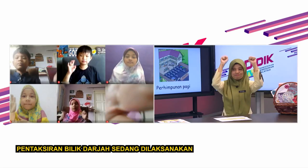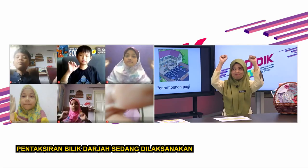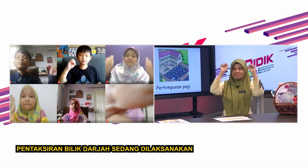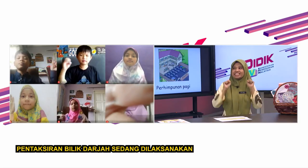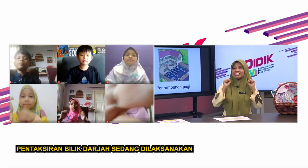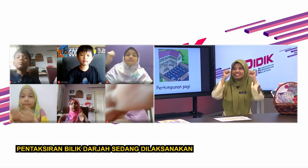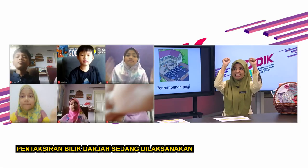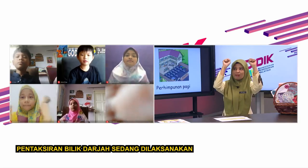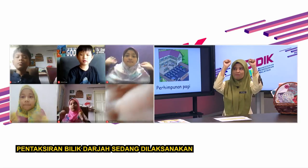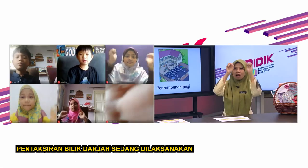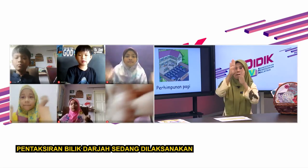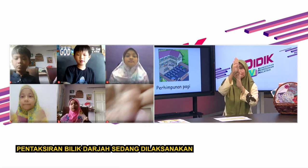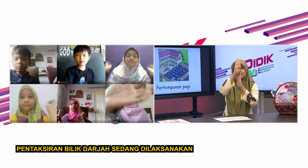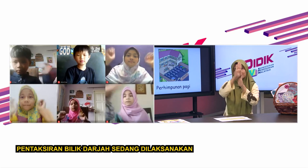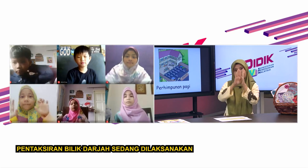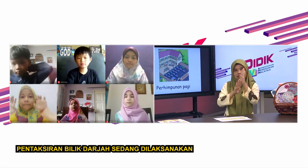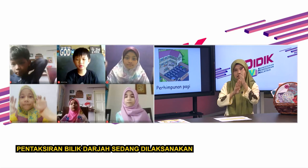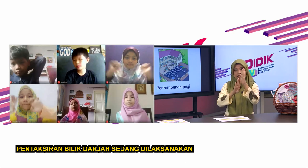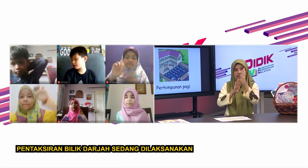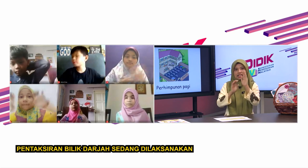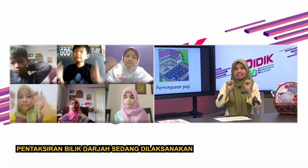Bersenam. Bersenam. Senam.